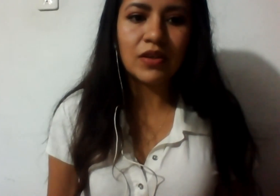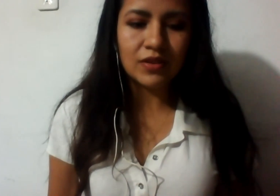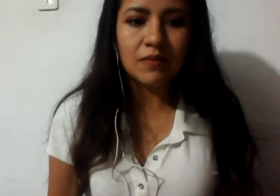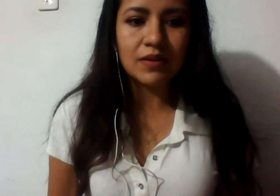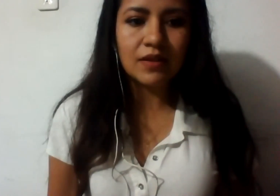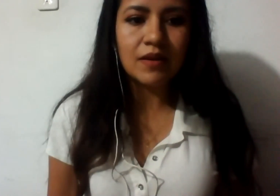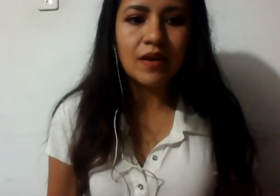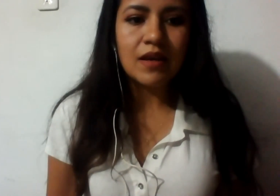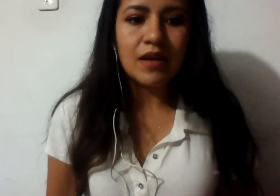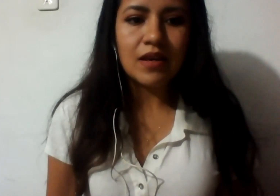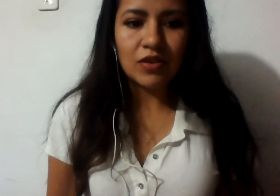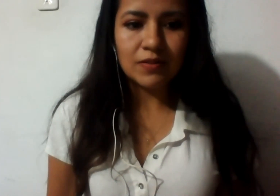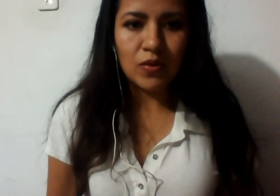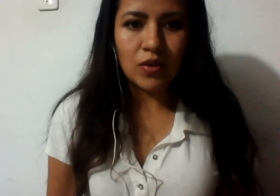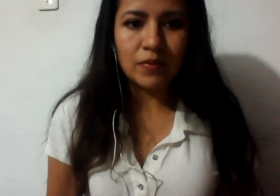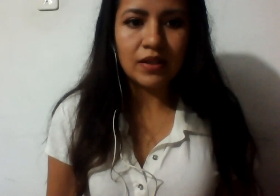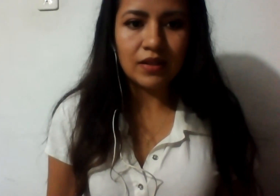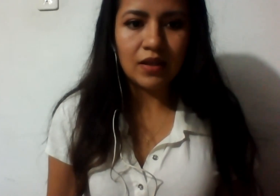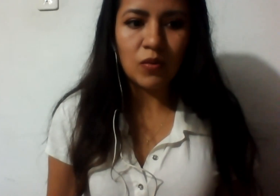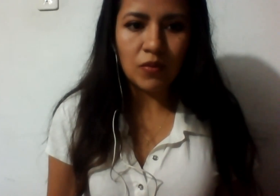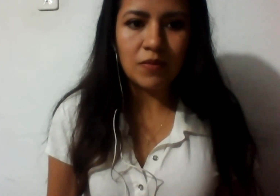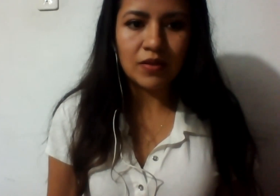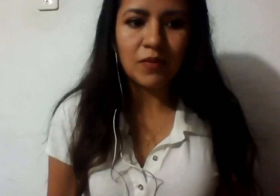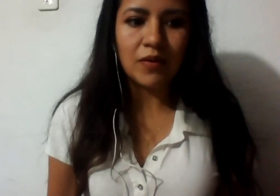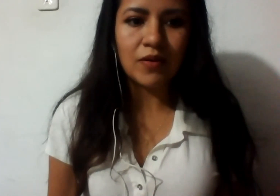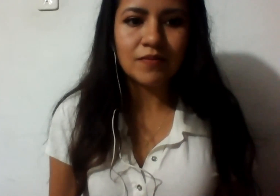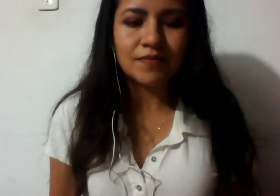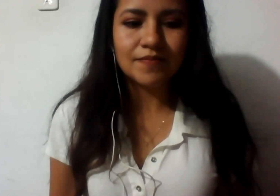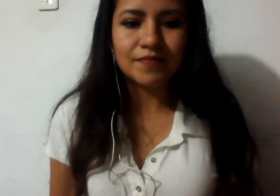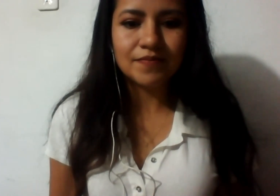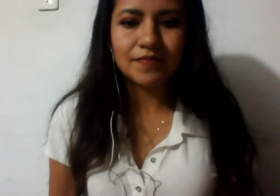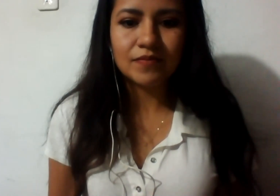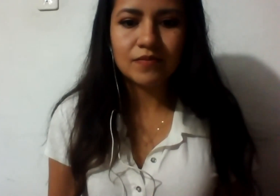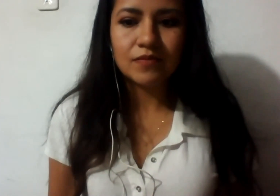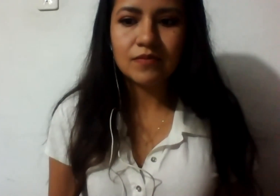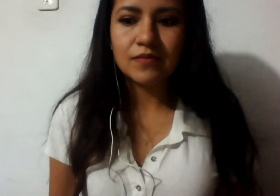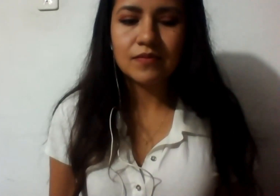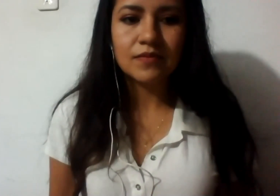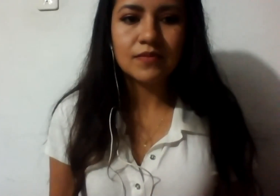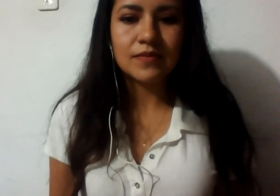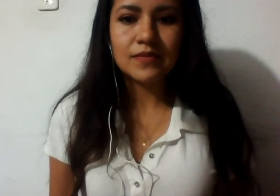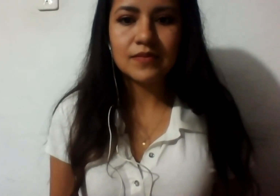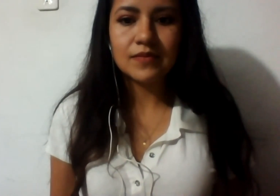pelota constantemente. Esto les va a ayudar para que tengan un movimiento mejor.